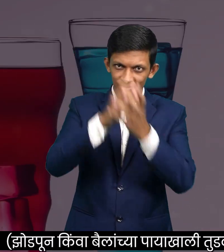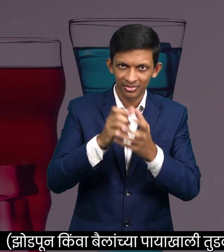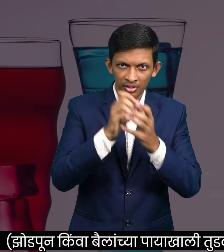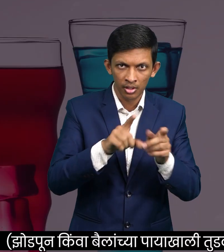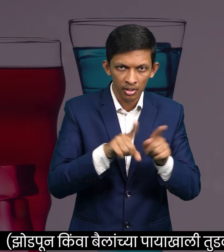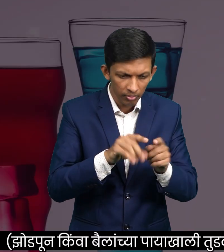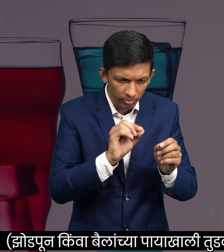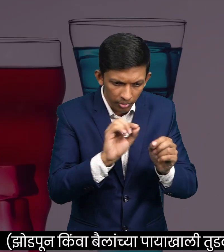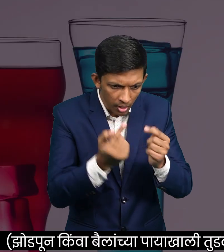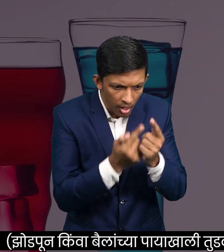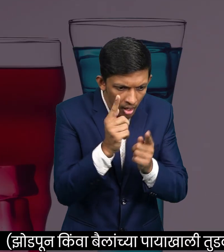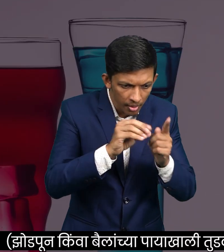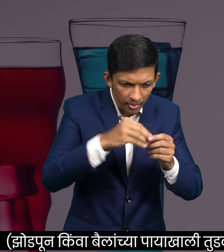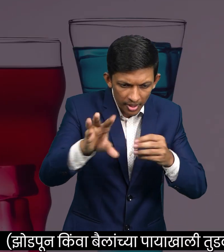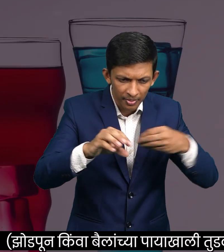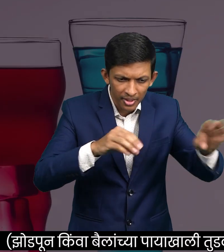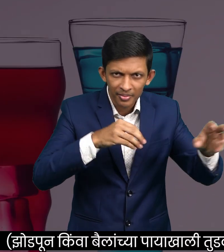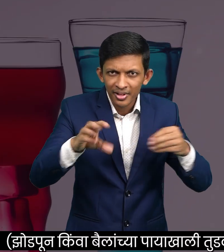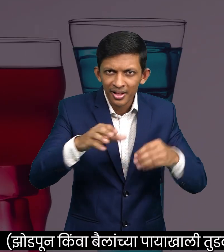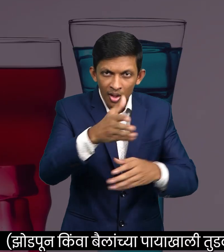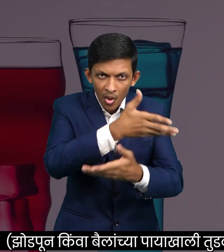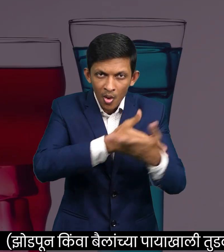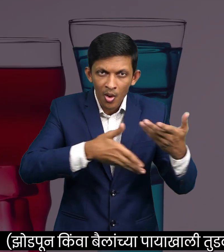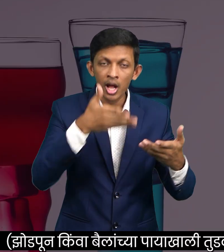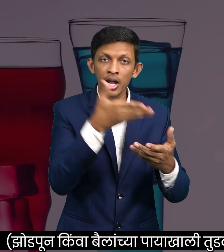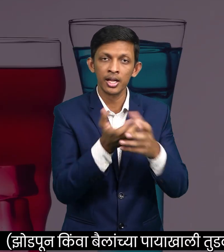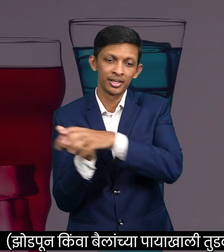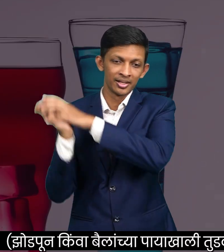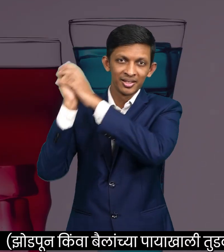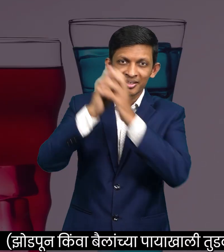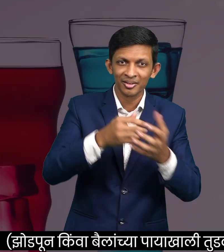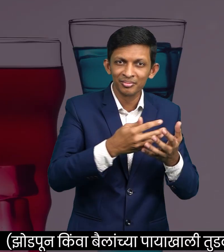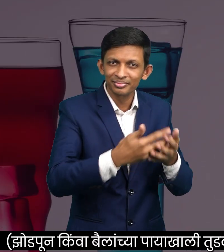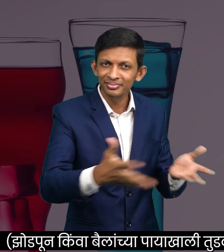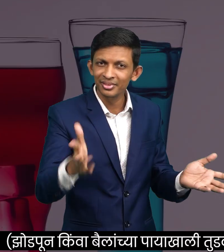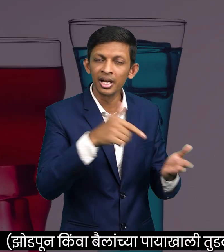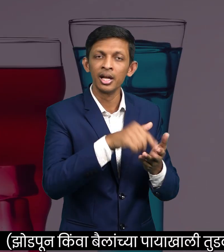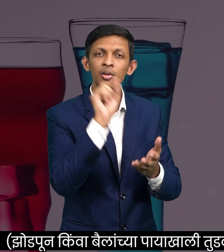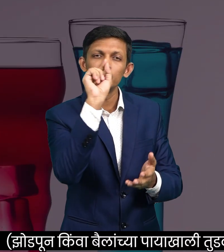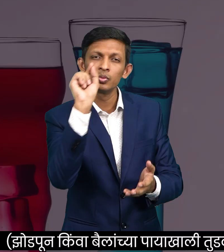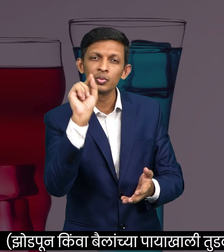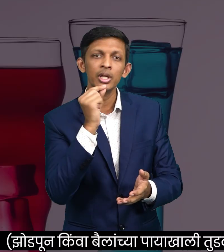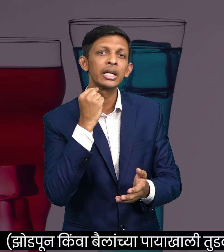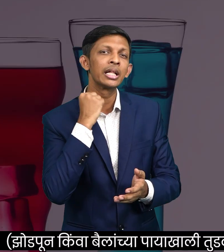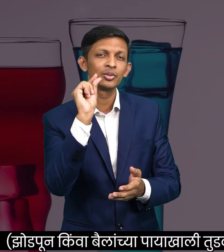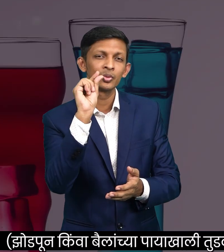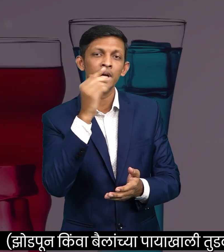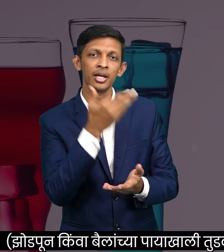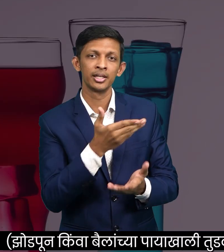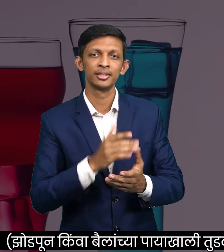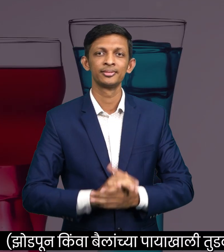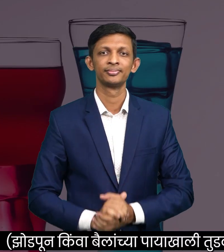झोडपून किंवा बैलांच्या पायाखाली तुडवून देठापासून धान्य वेगळे करण्याची प्रक्रिया.